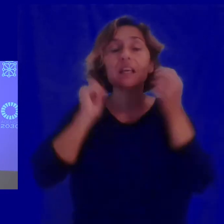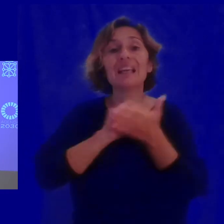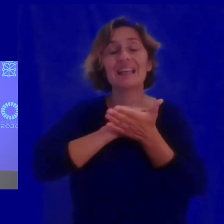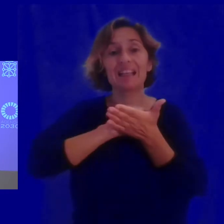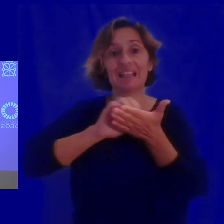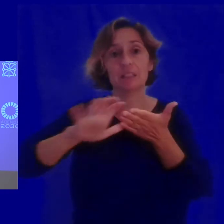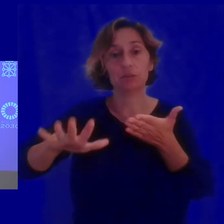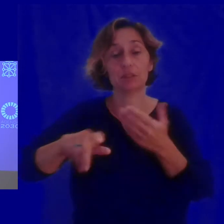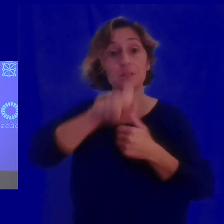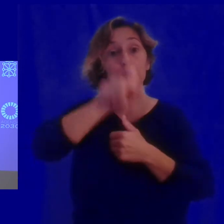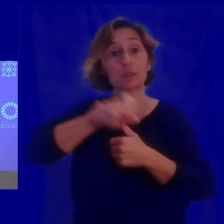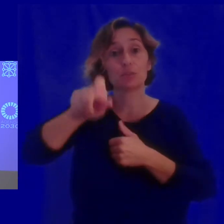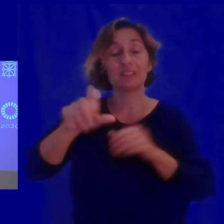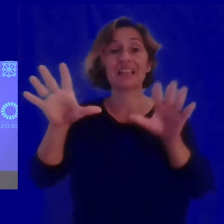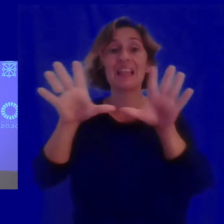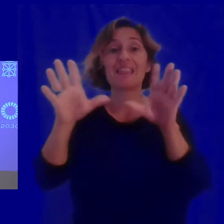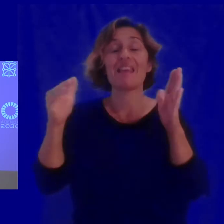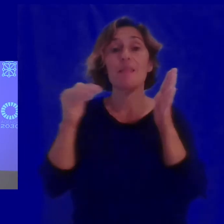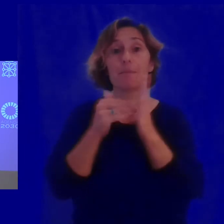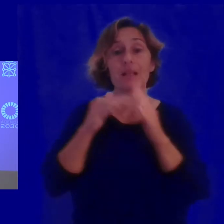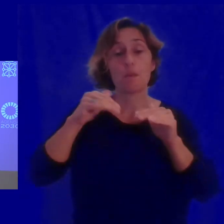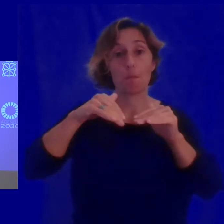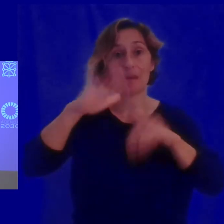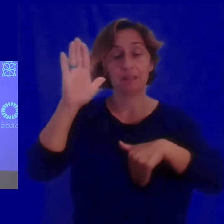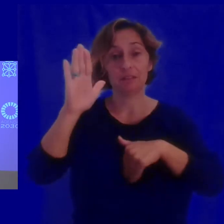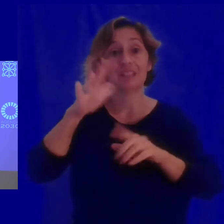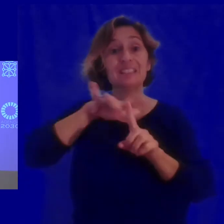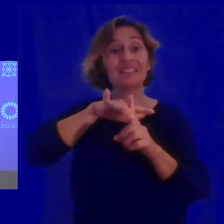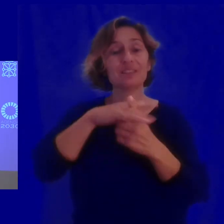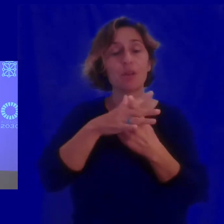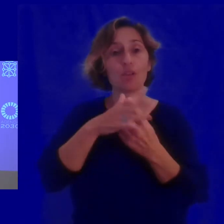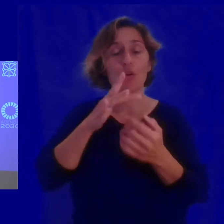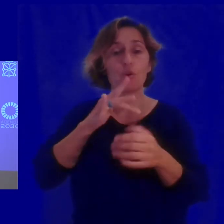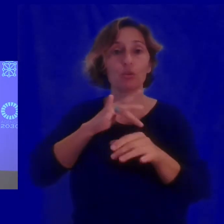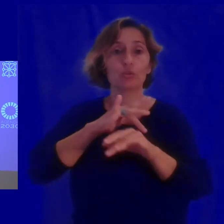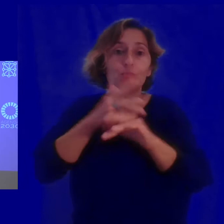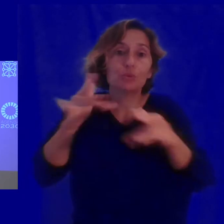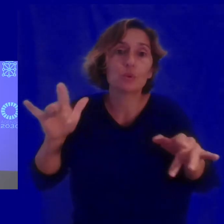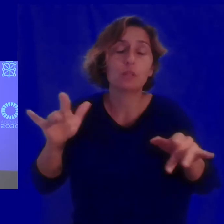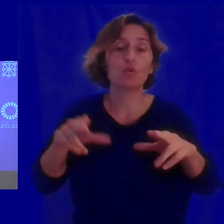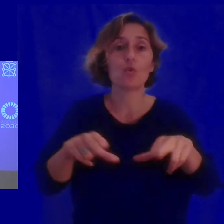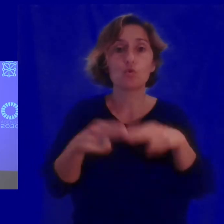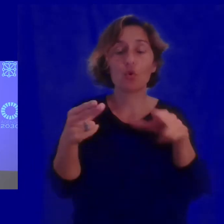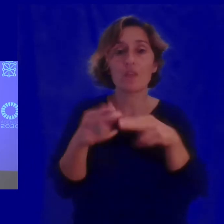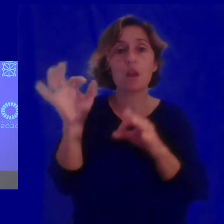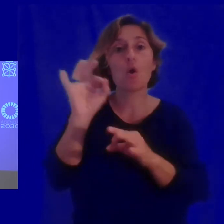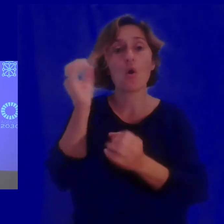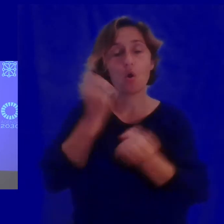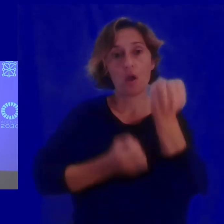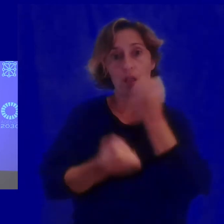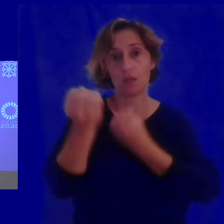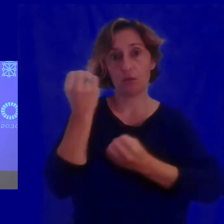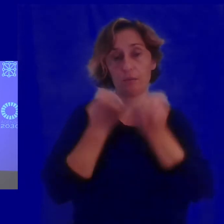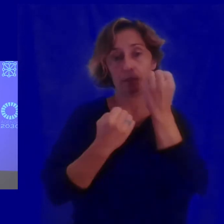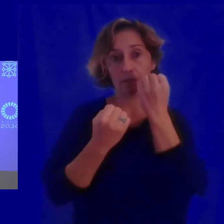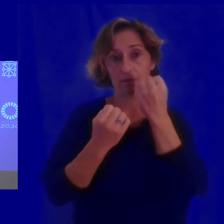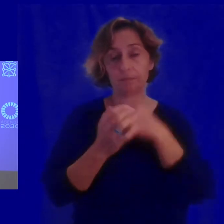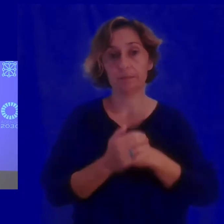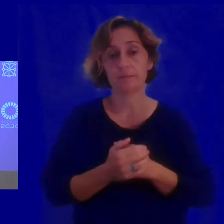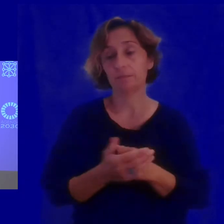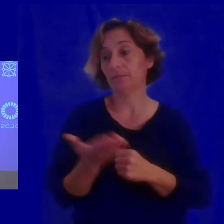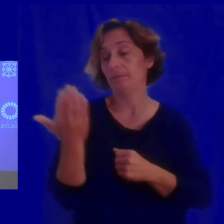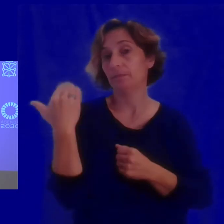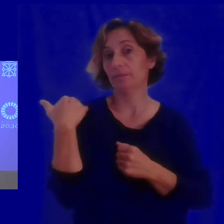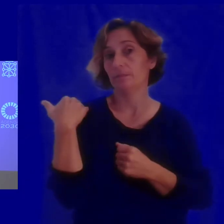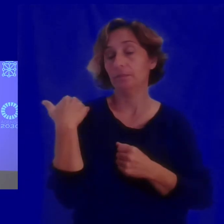más de 10.000 personas que están en situación de vulnerabilidad social y económica, tal y como se contemplaba en